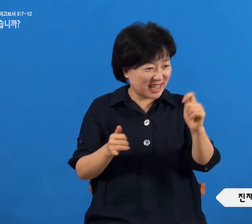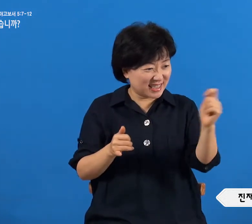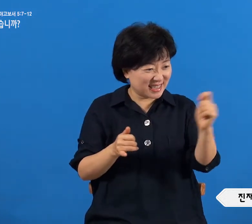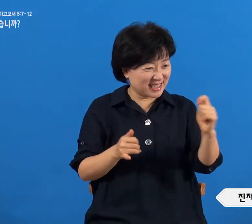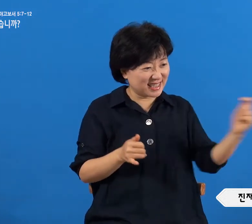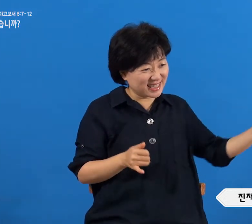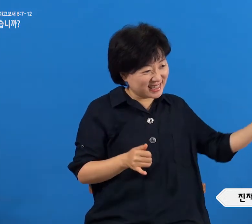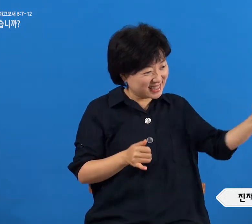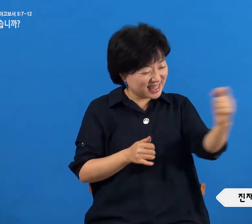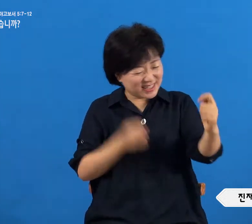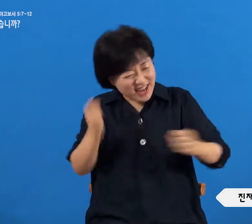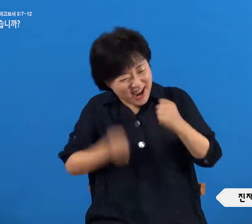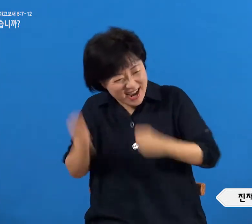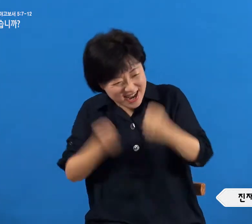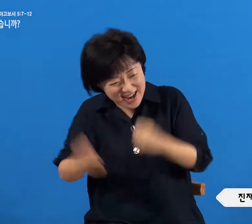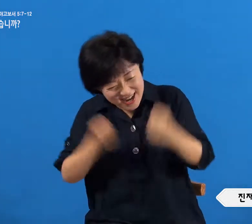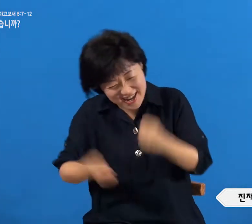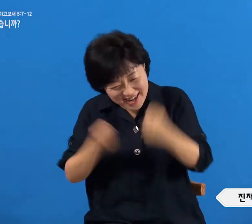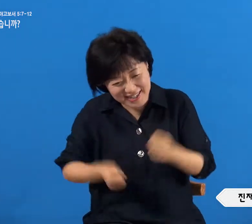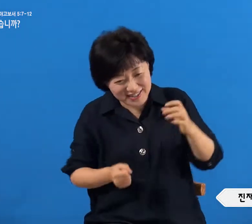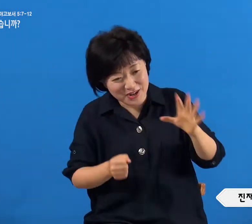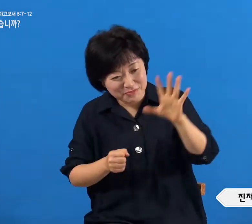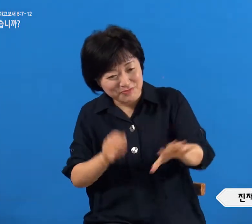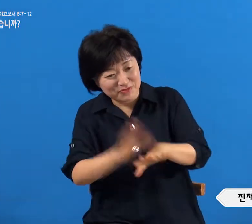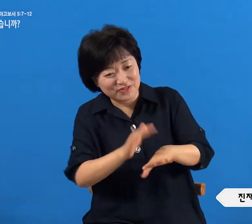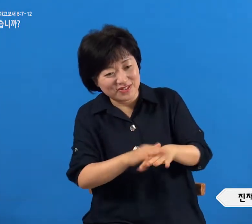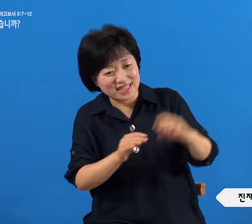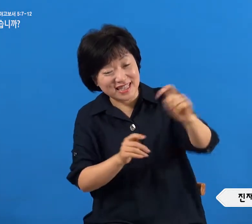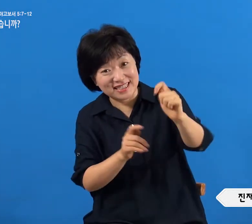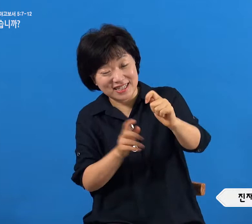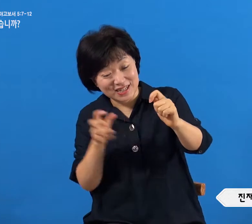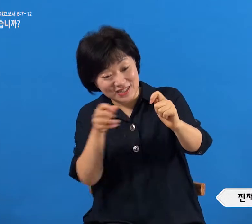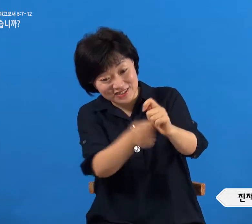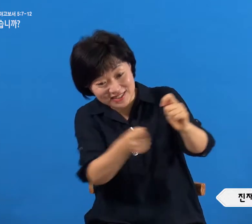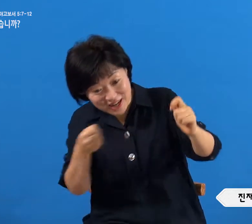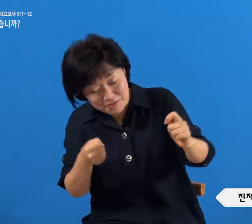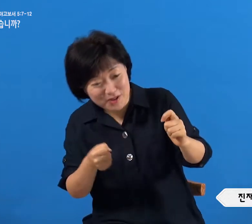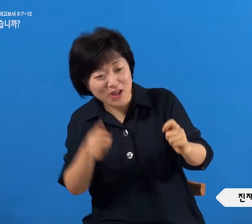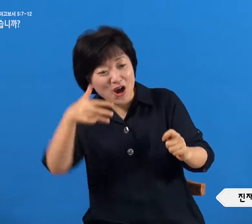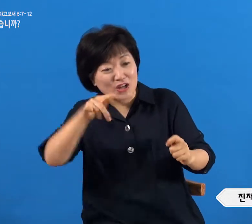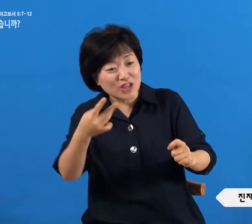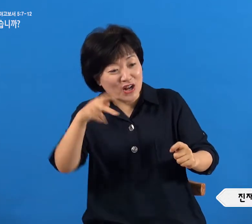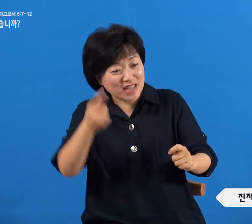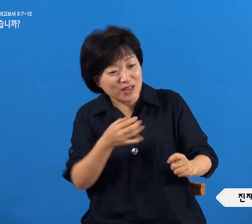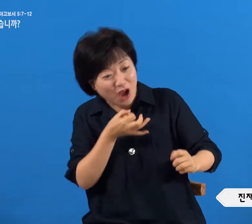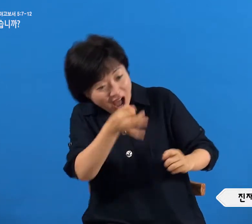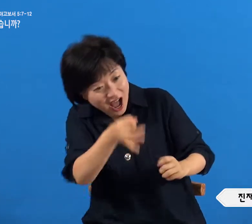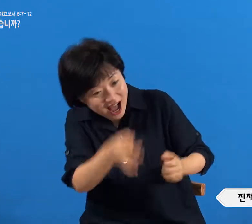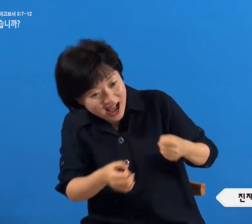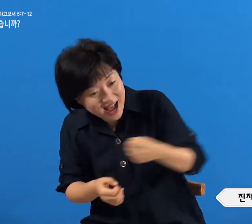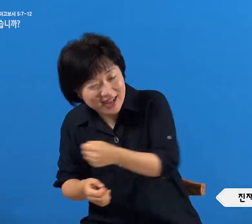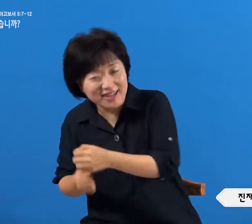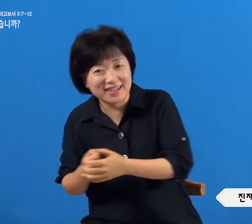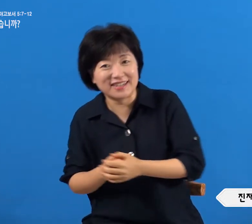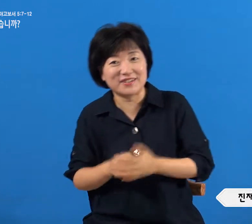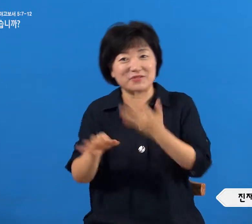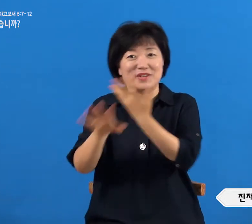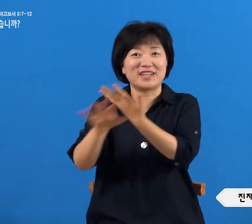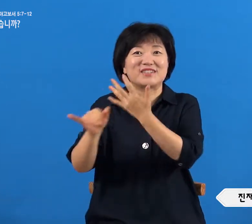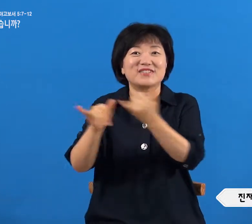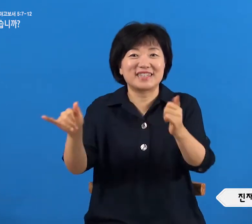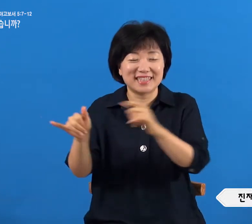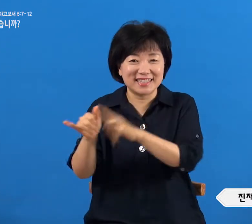잡고 외친다. 철산동이라고 합니다. 또 한 가지는 외국인들은 그 영화 어땠어?